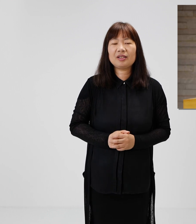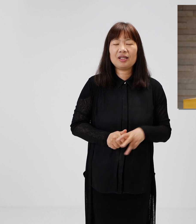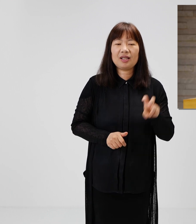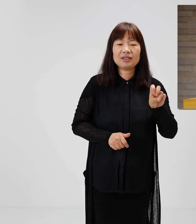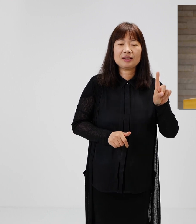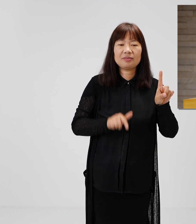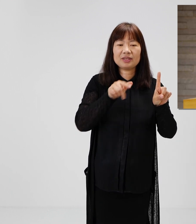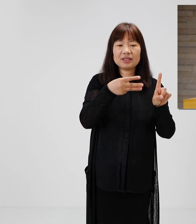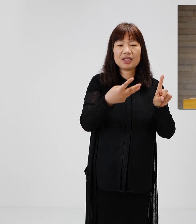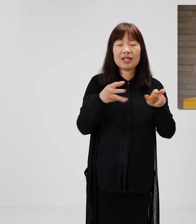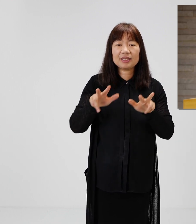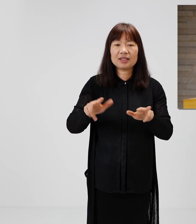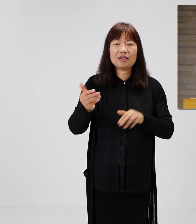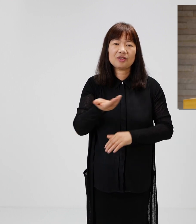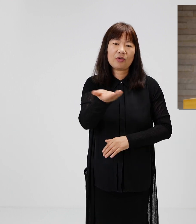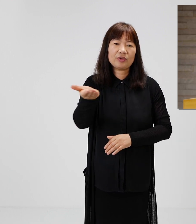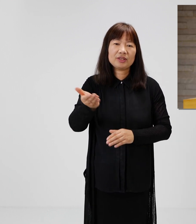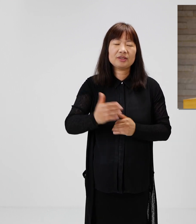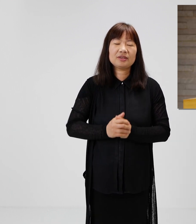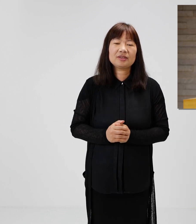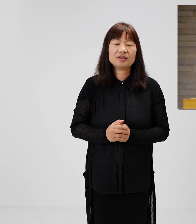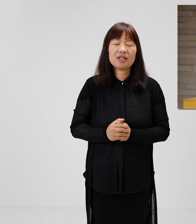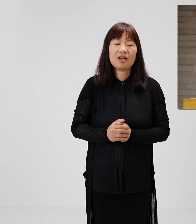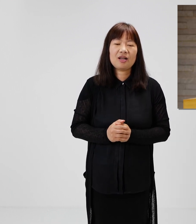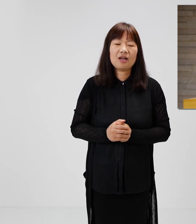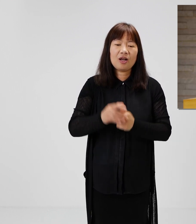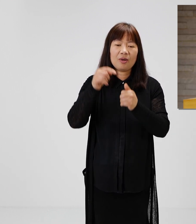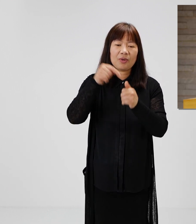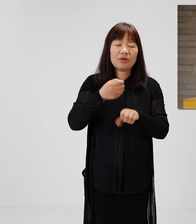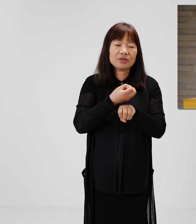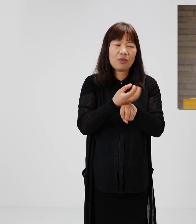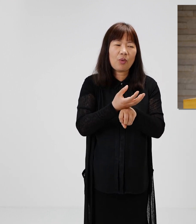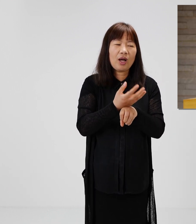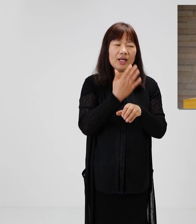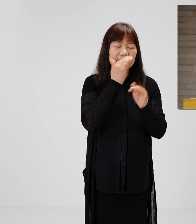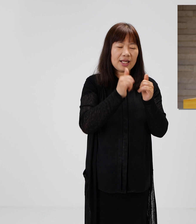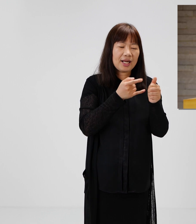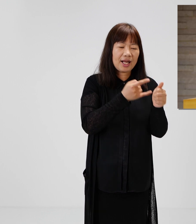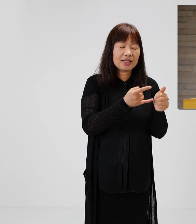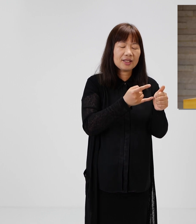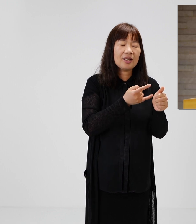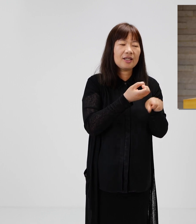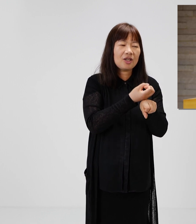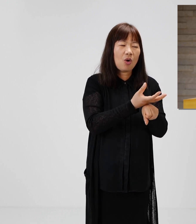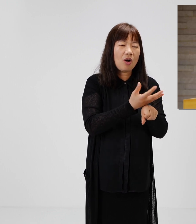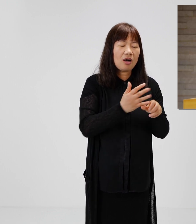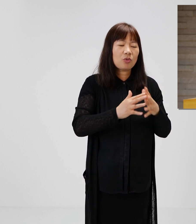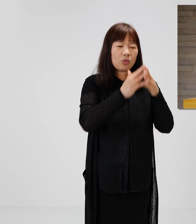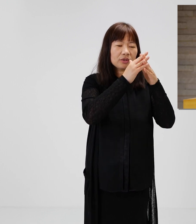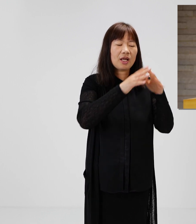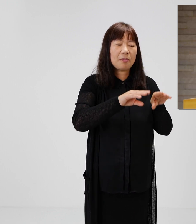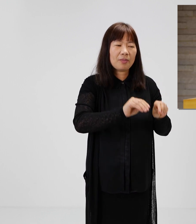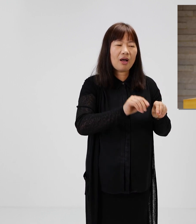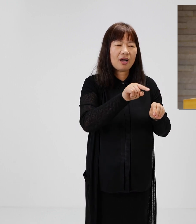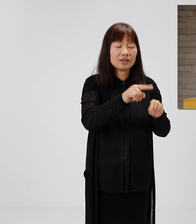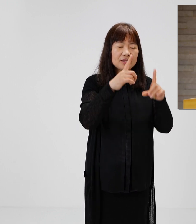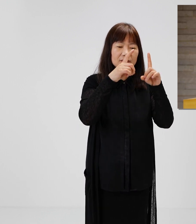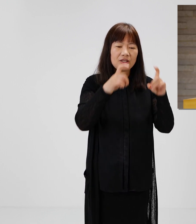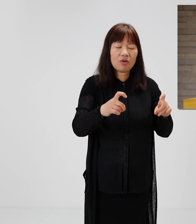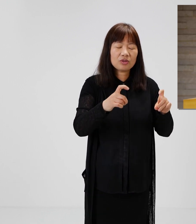21절 이제 너희는 명령을 전하여 그 사람들에게 공사를 그치게 하여 그